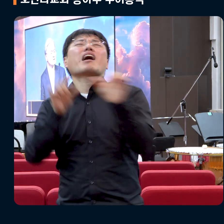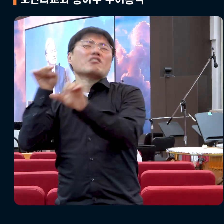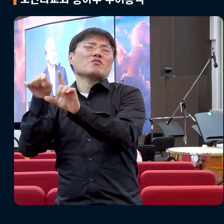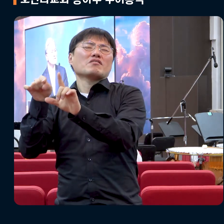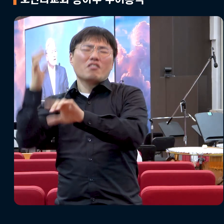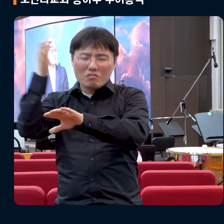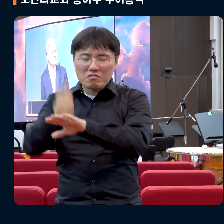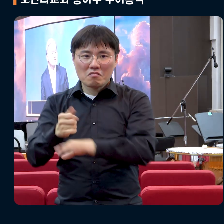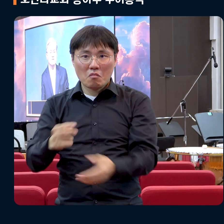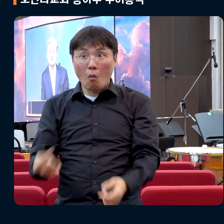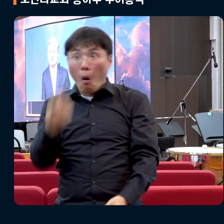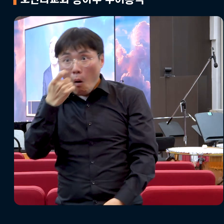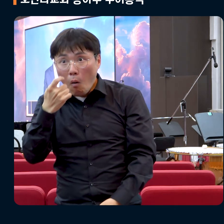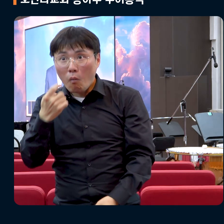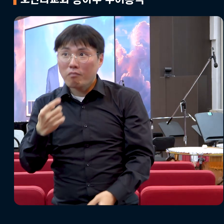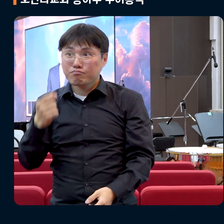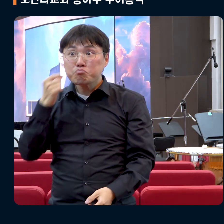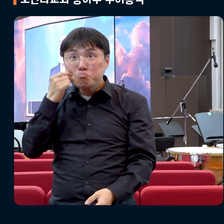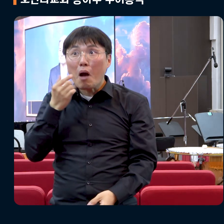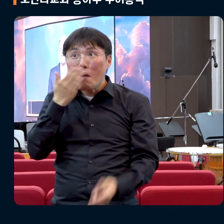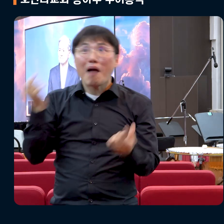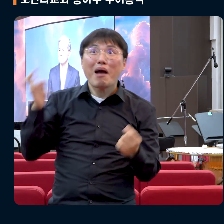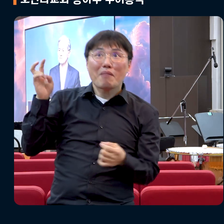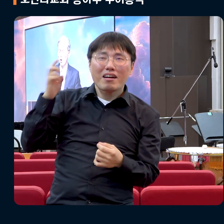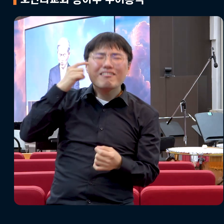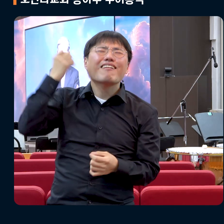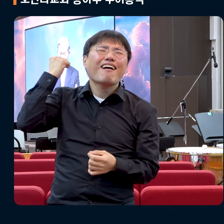것, 들키지 않을 수 있으니까